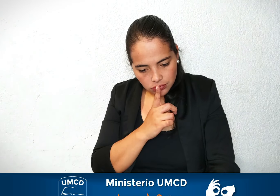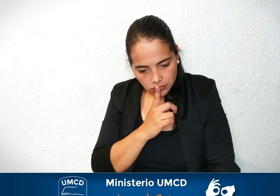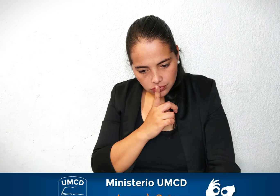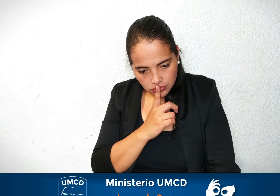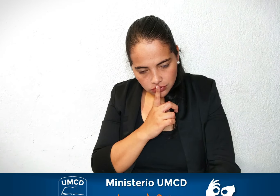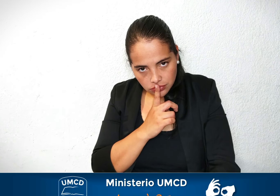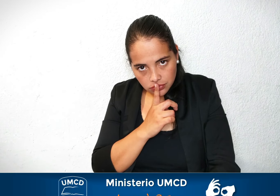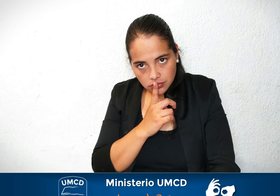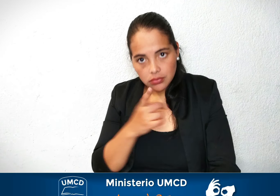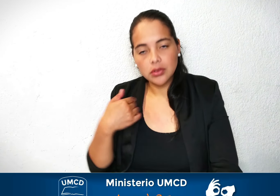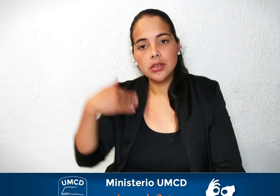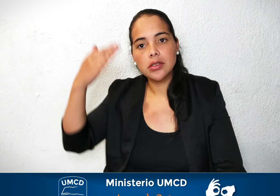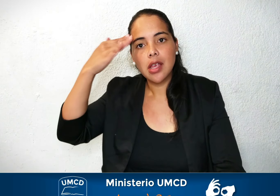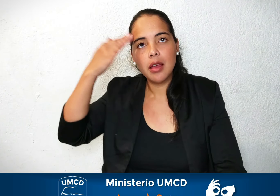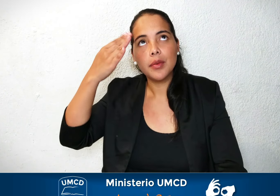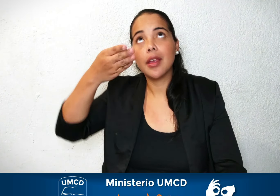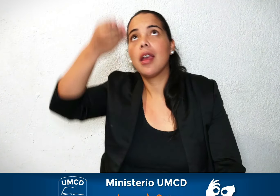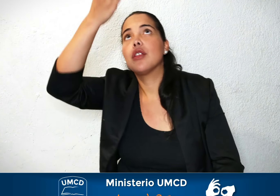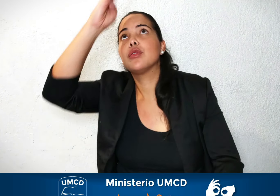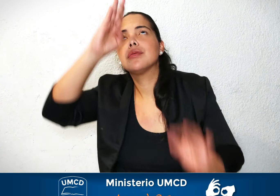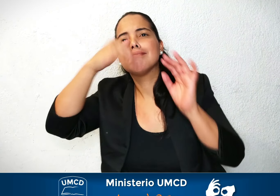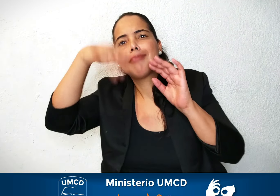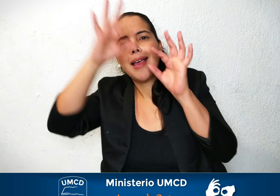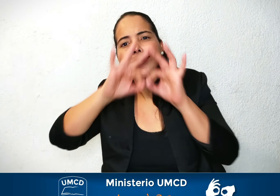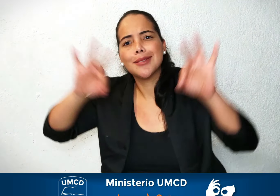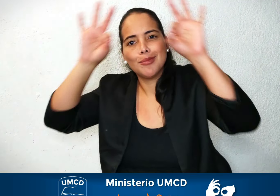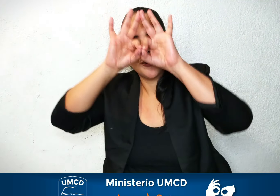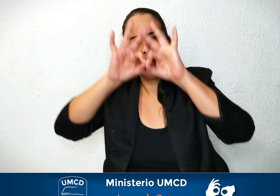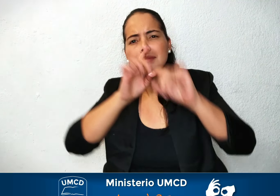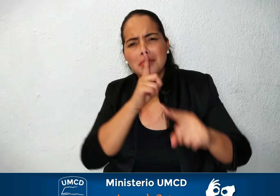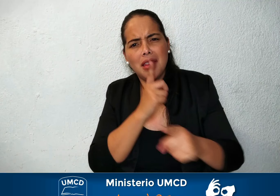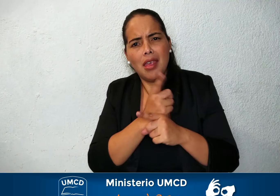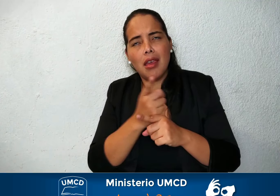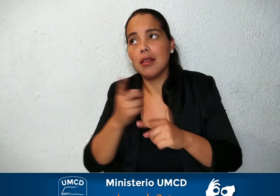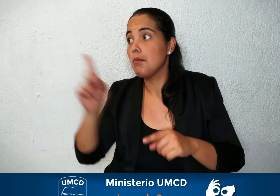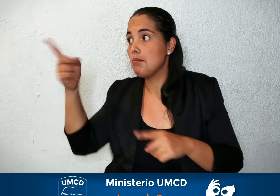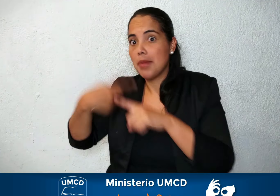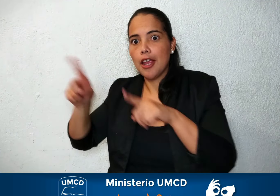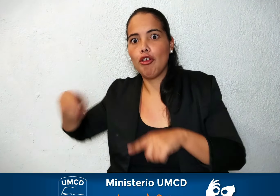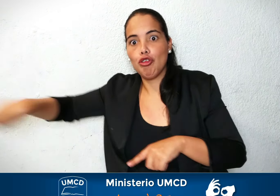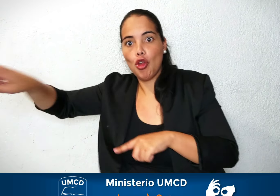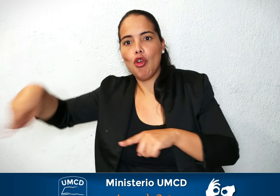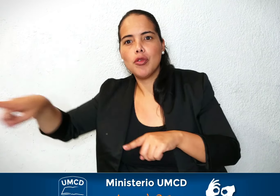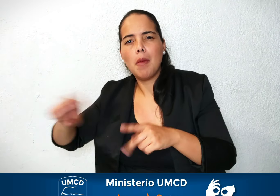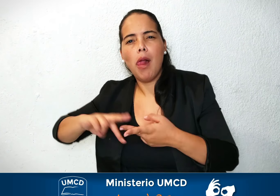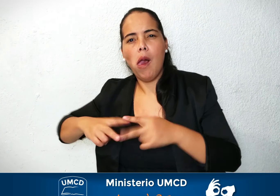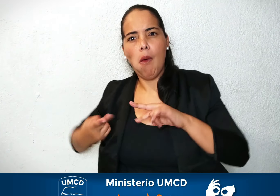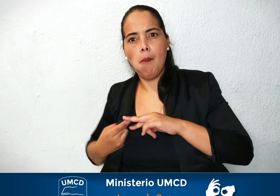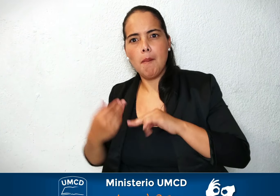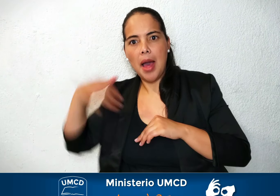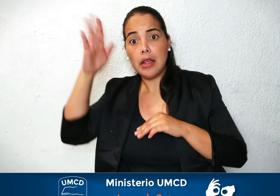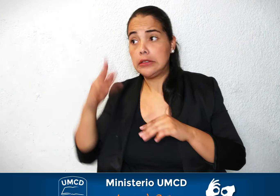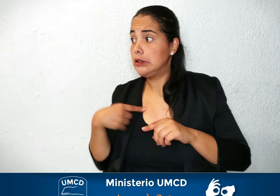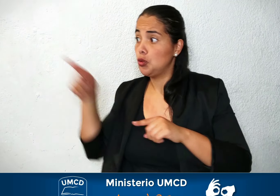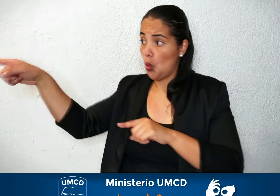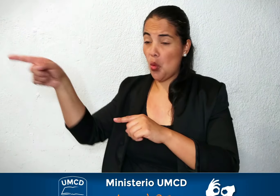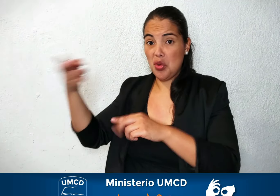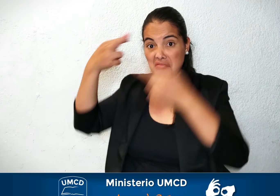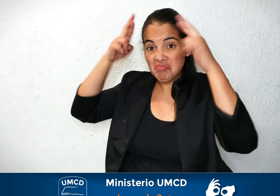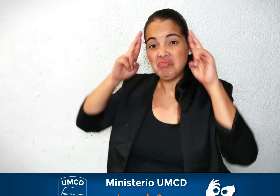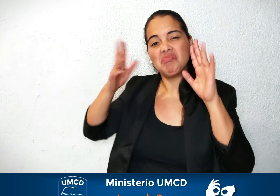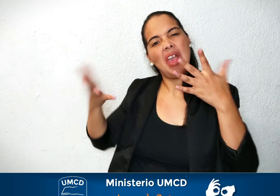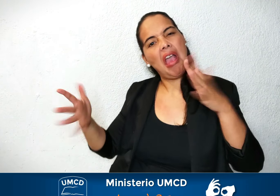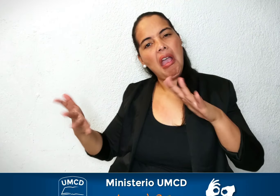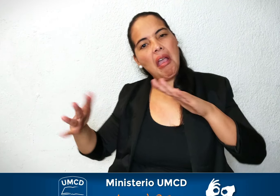del César, y a Dios lo que es de Dios. Así es de que eso era falso, pero ellos querían utilizar esa